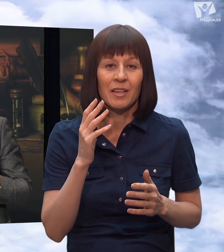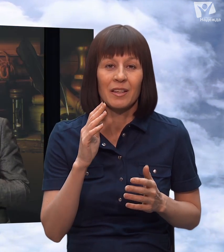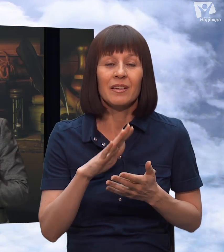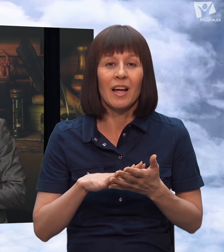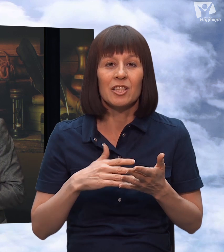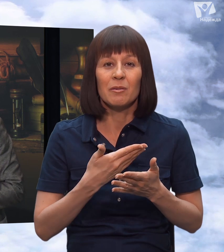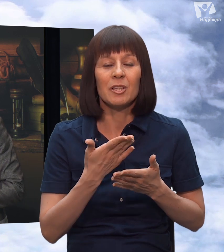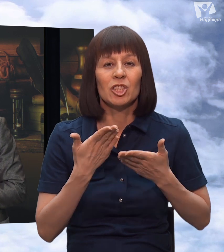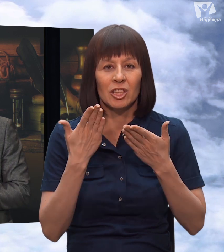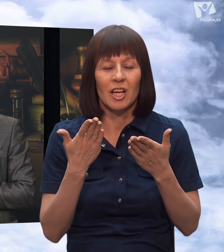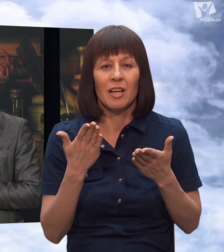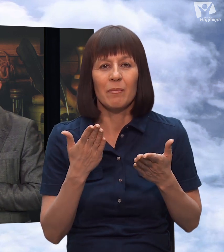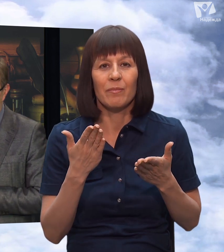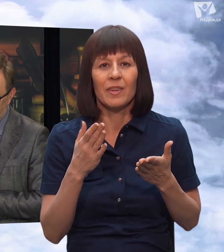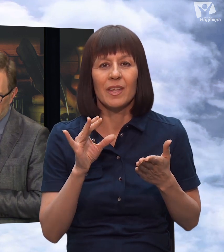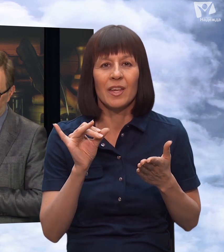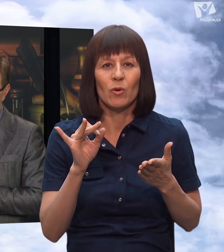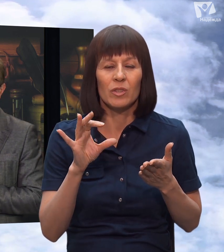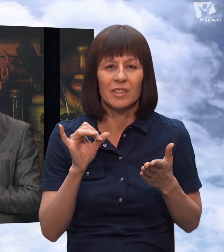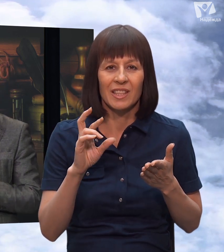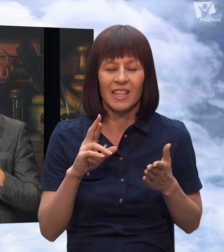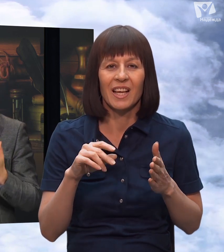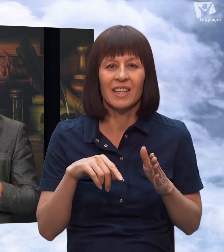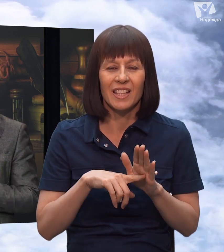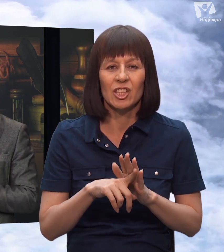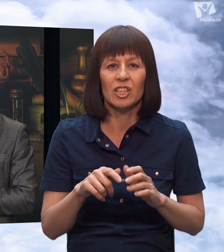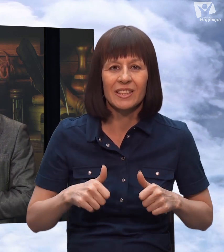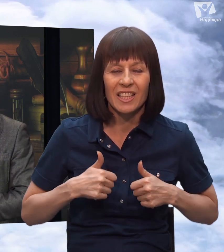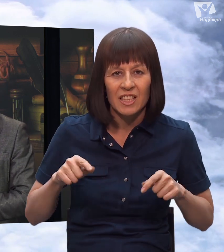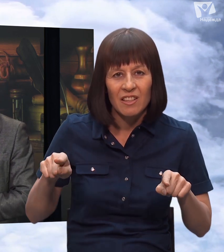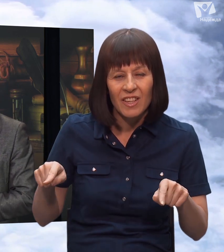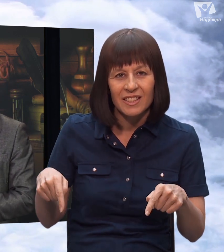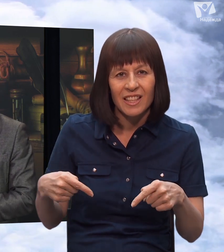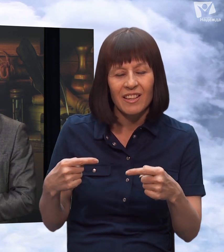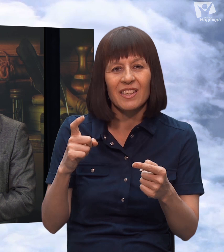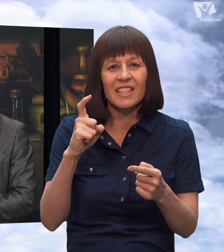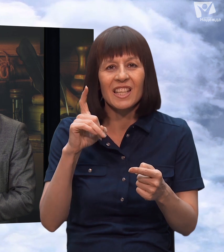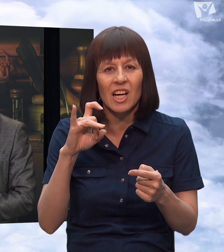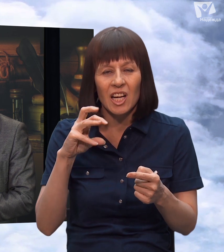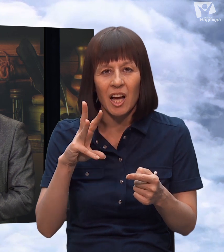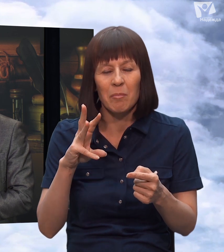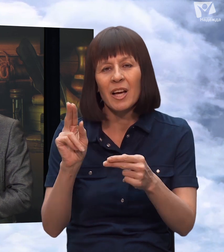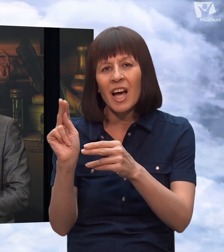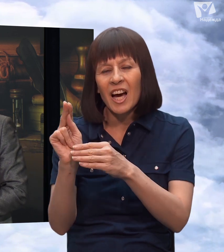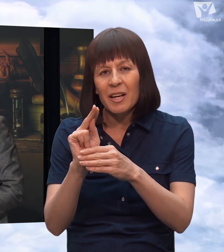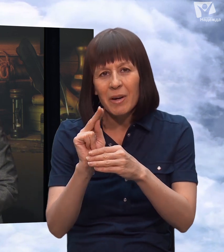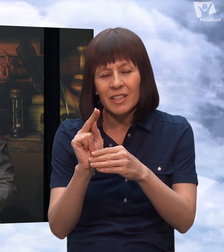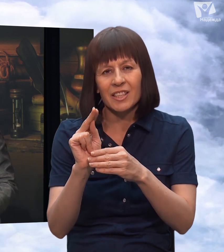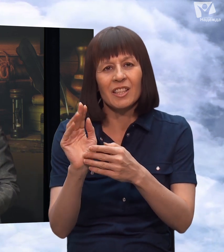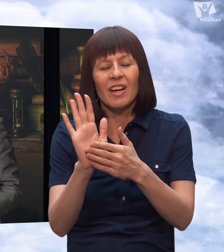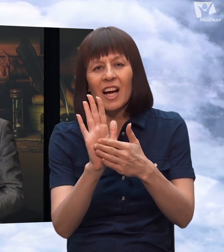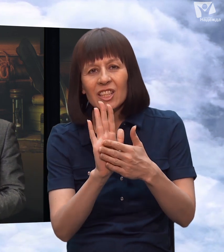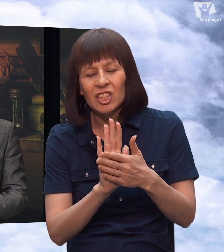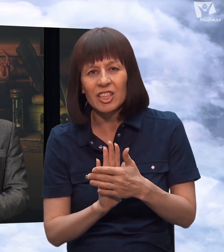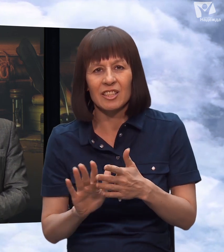восстановление храма он начинает возобновление служение в храме в общем-то